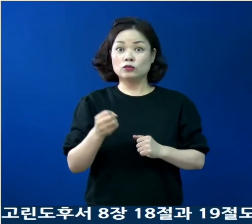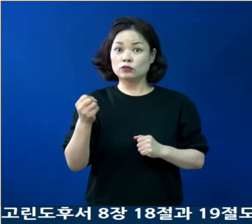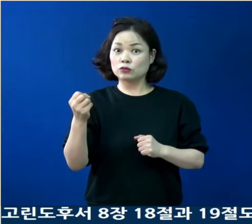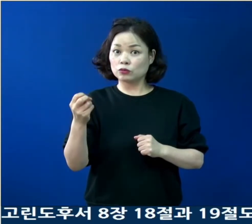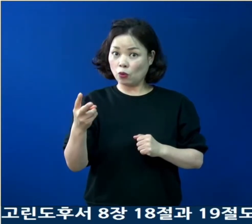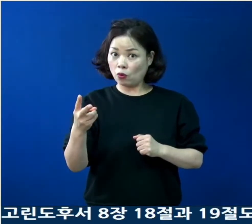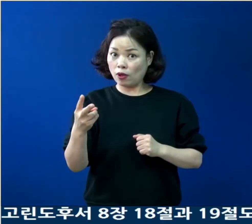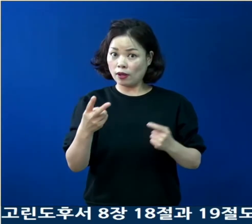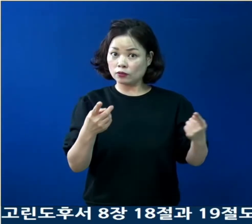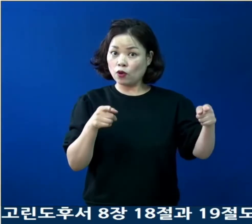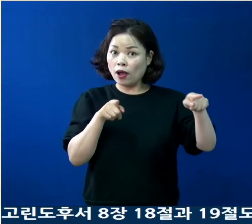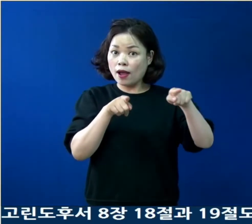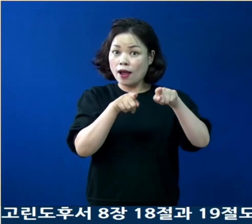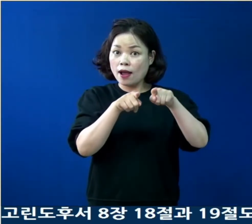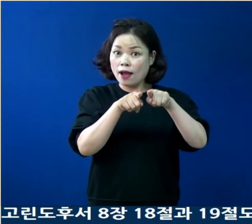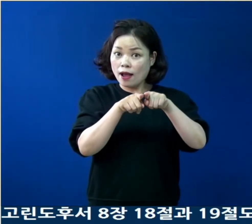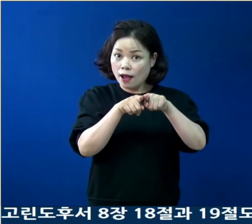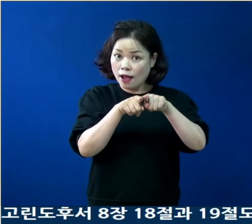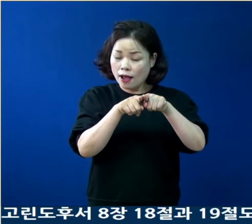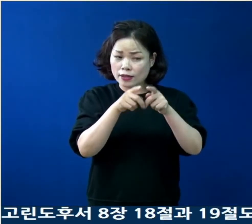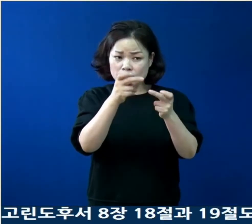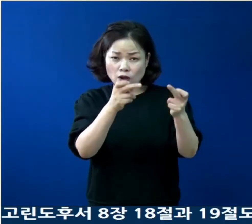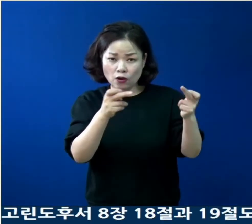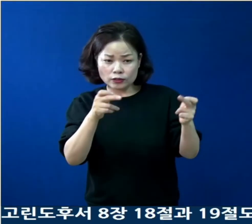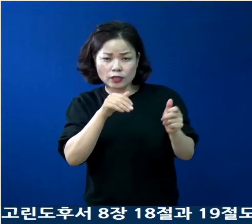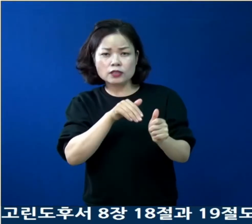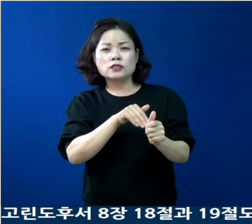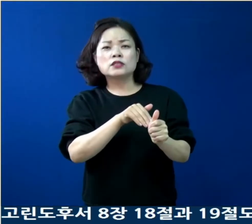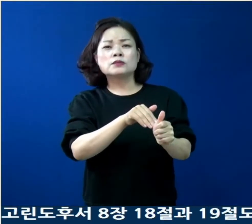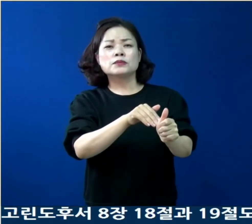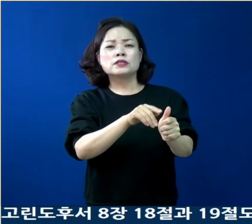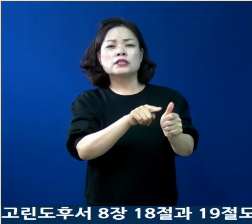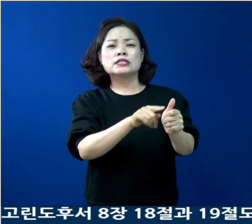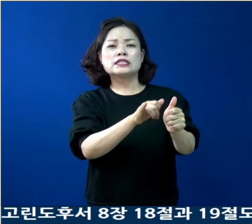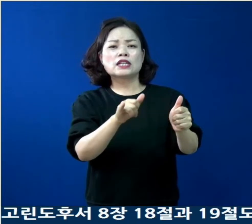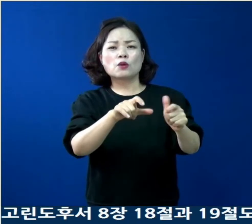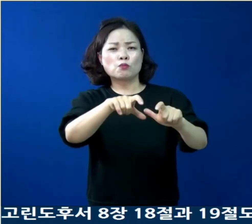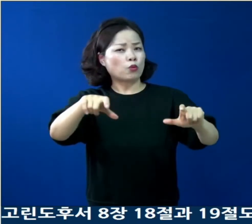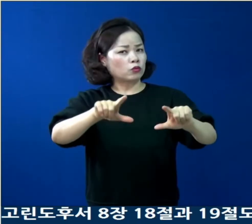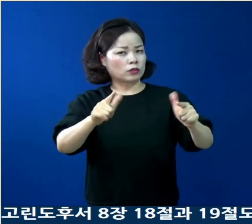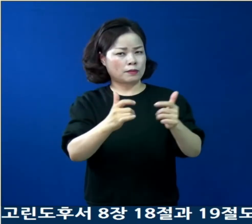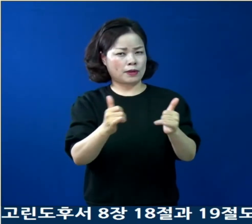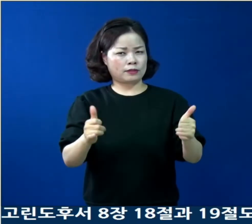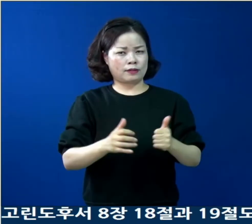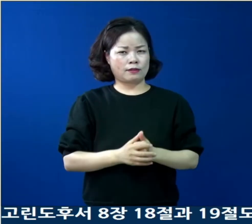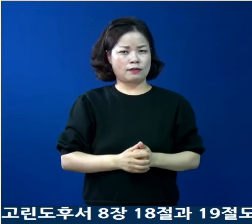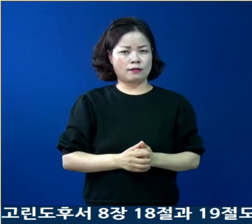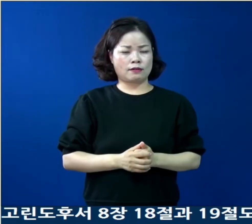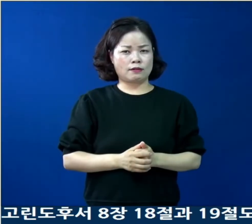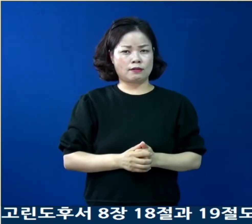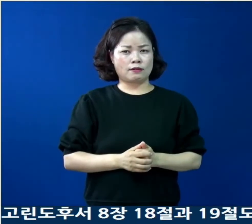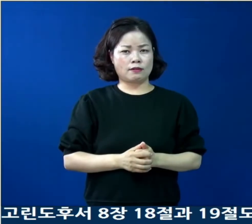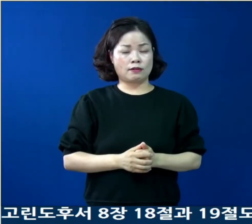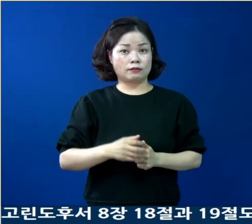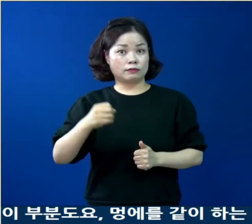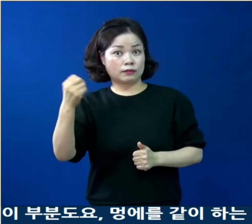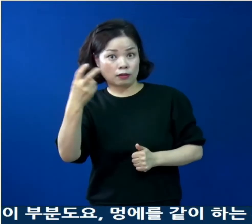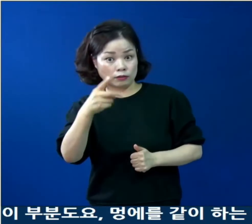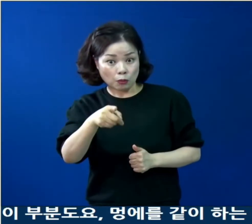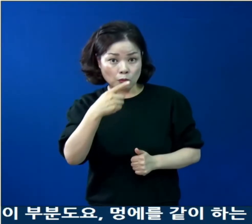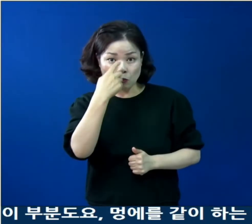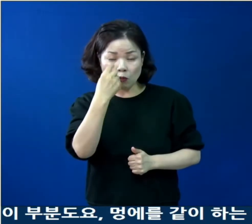또 그와 함께 그 형제를 보냈는데, 이 사람이 보통 사람이 아니에요. 다시 한번